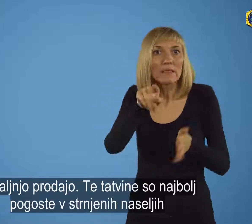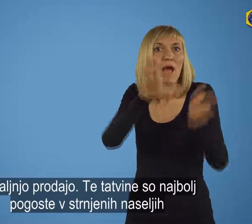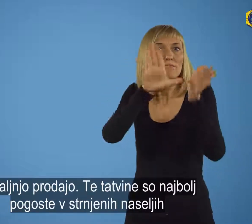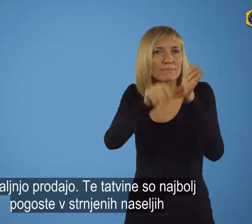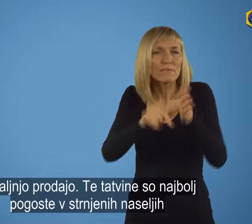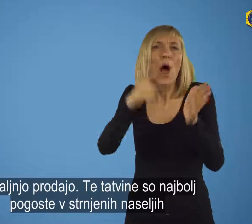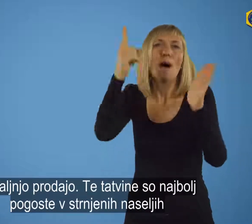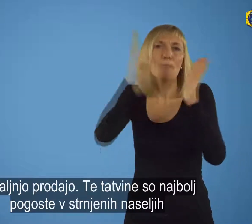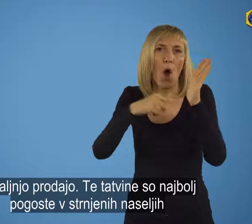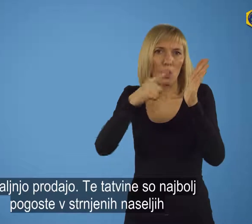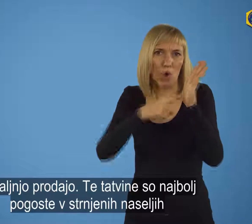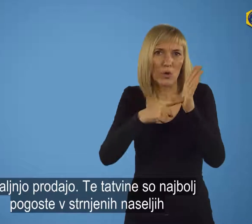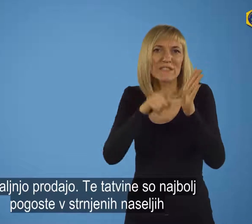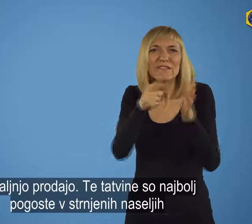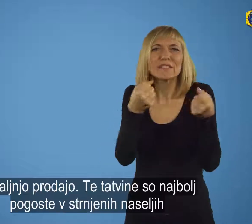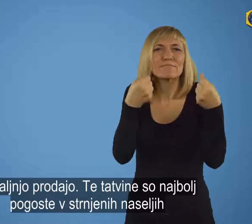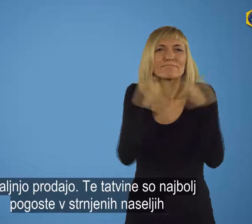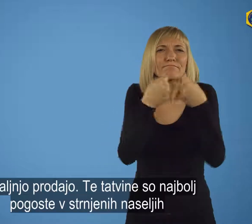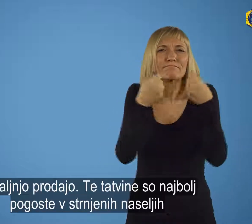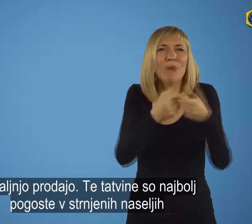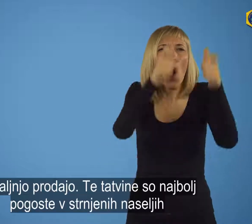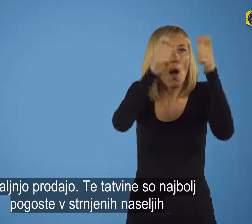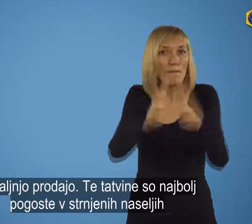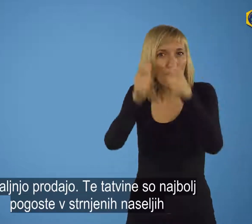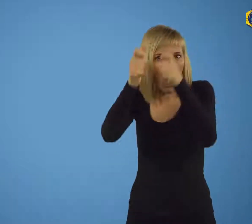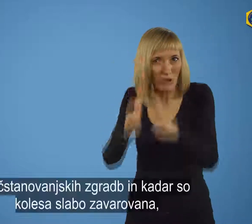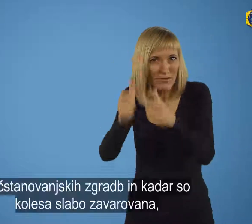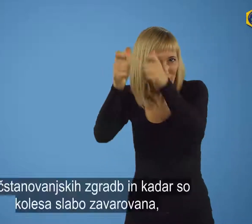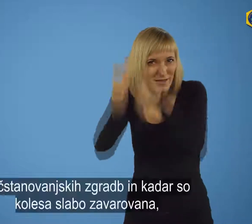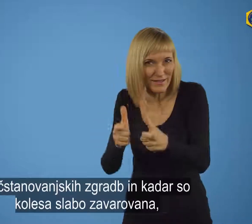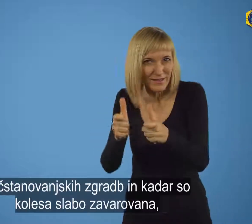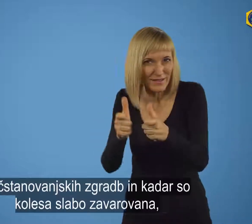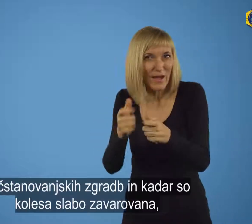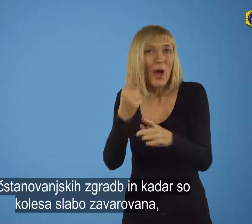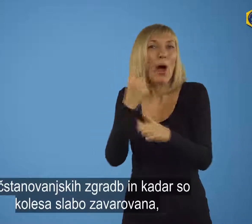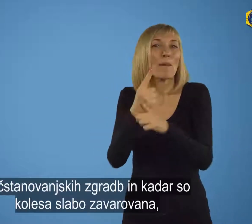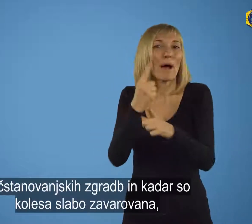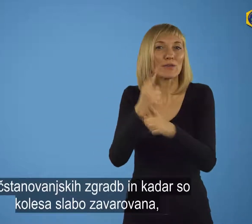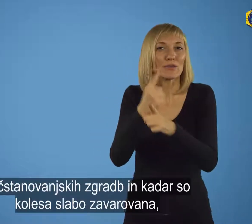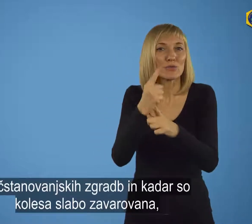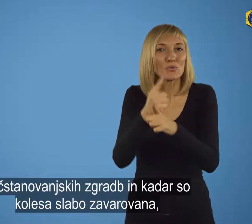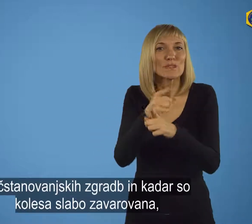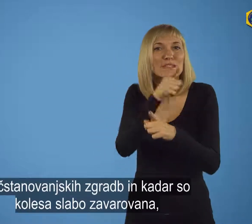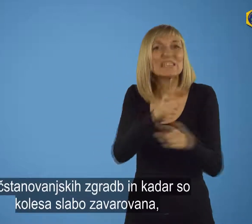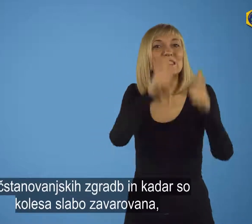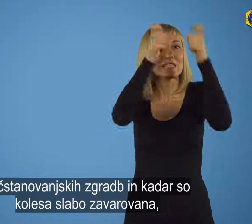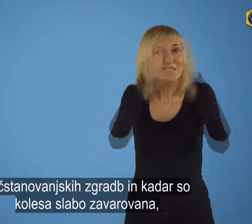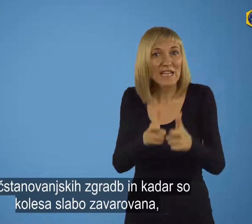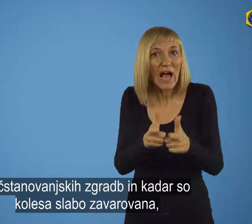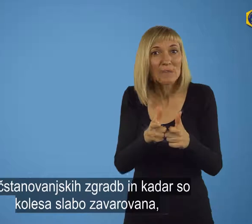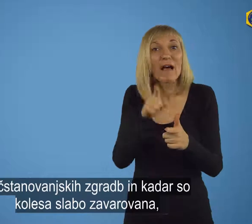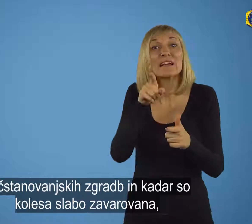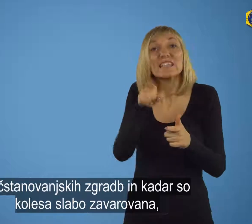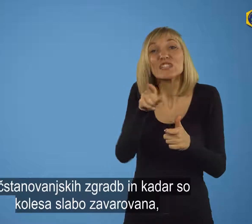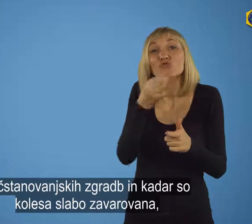Te tatvine so najbolj pogoste v strnjenih naseljih večstanovanjskih zgradb in kadar so kolesa slabo